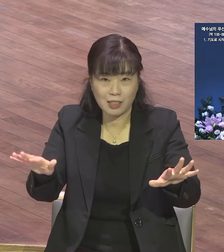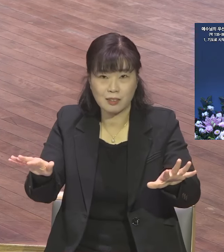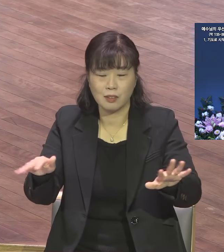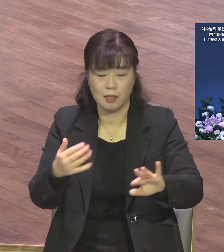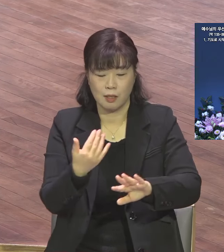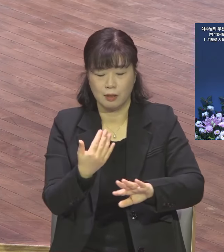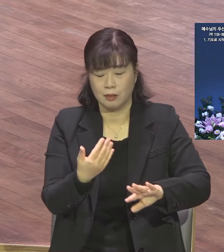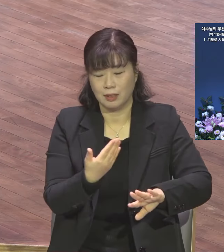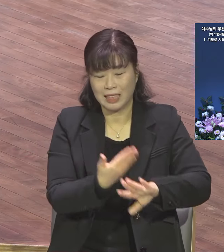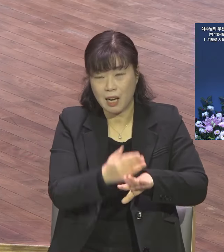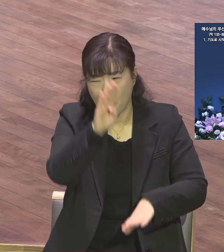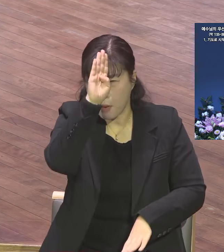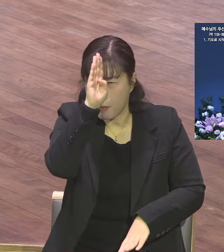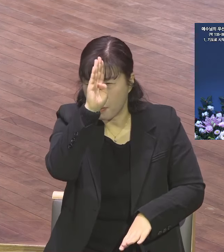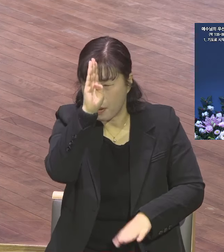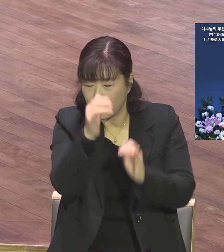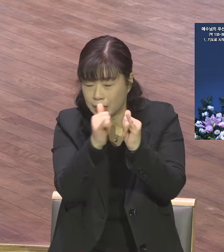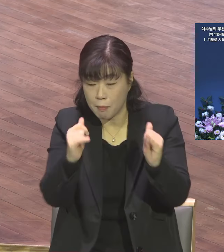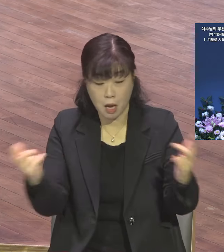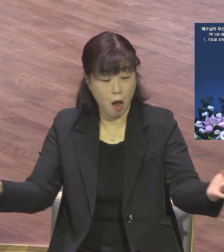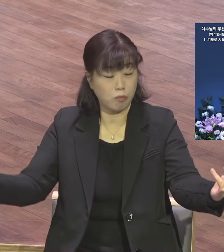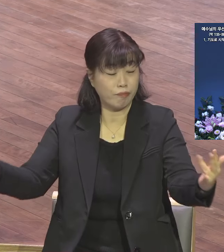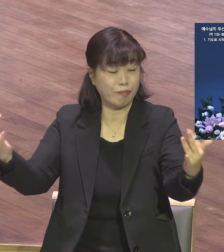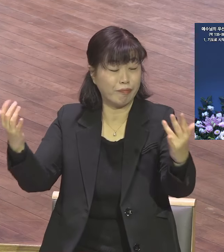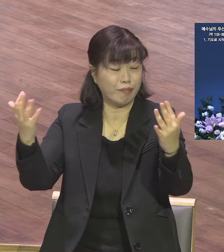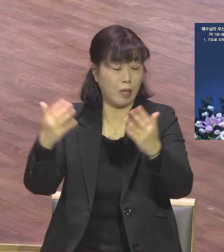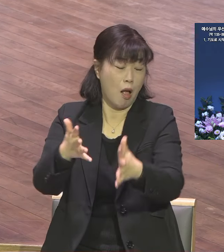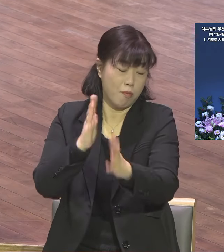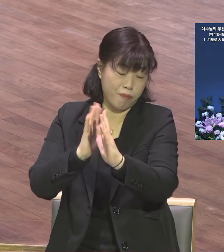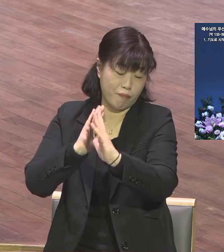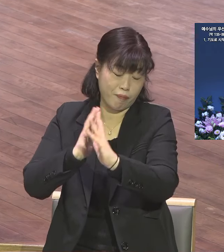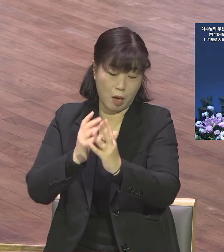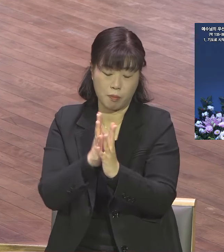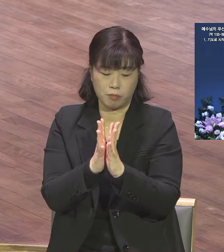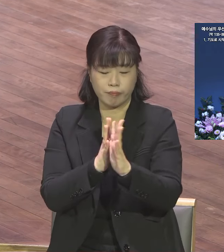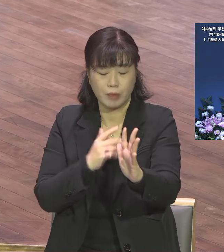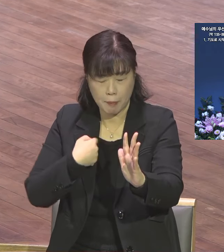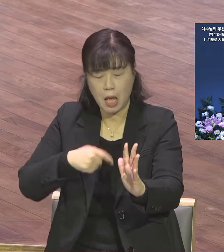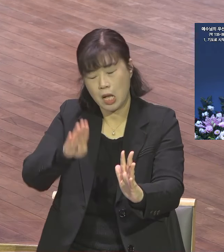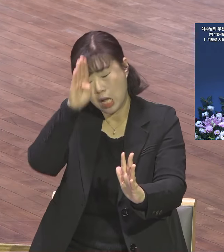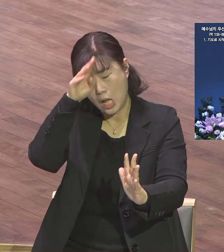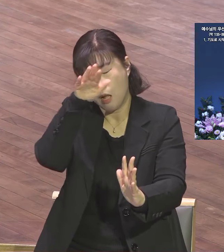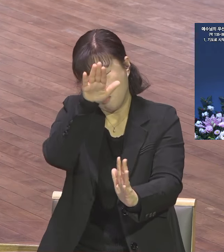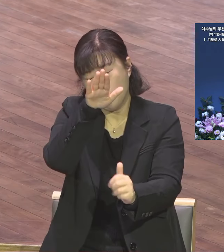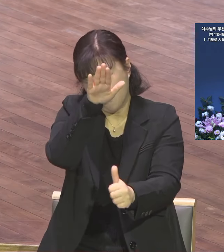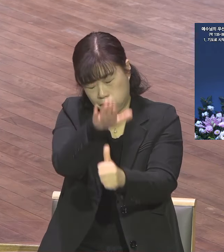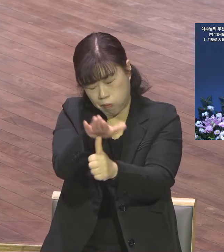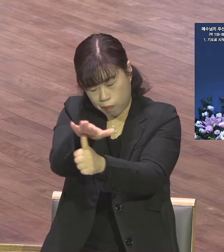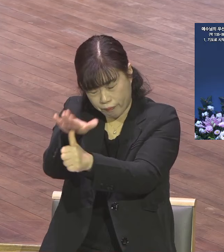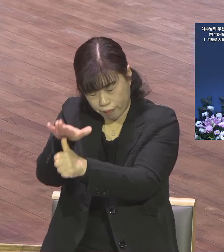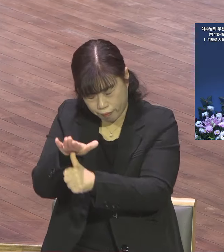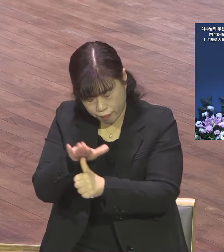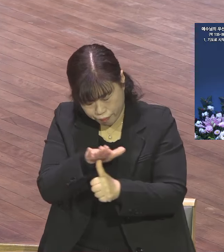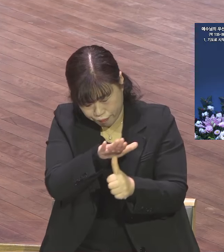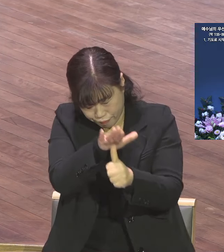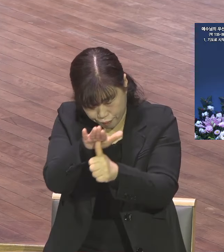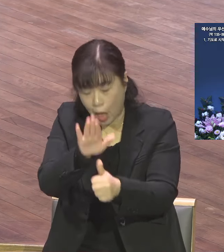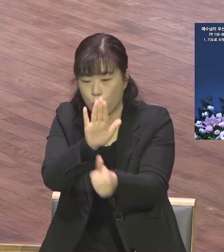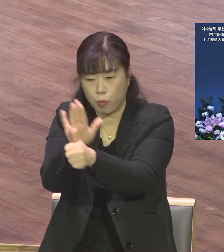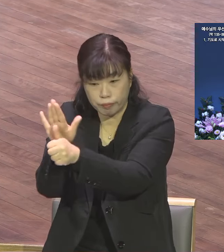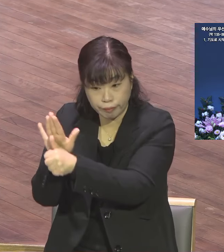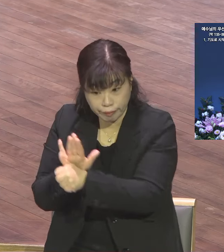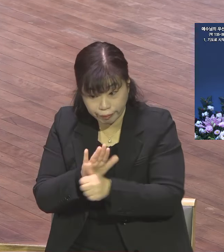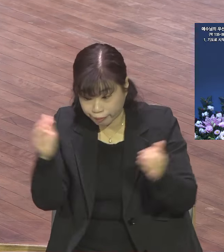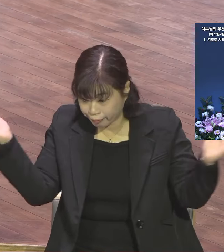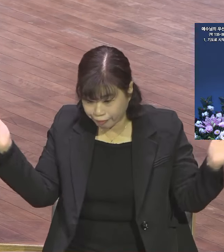치유해 주시는 그리고 뭐 잠자리에 늦게 드셨겠지요. 늦게 주무셨겠지요. 그런데 본문에